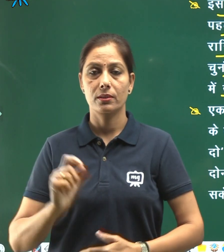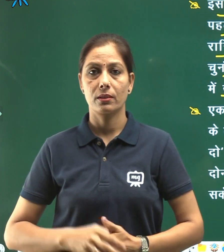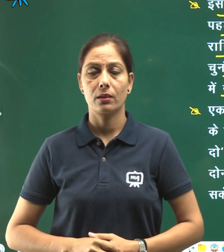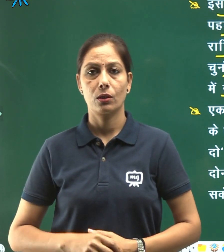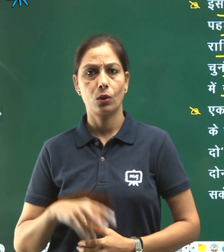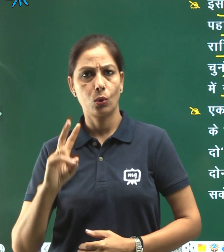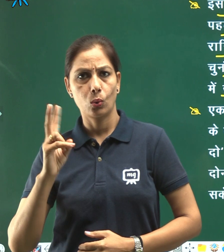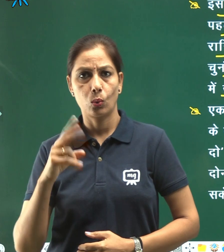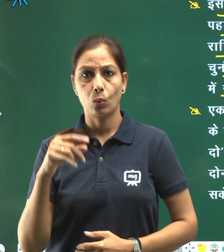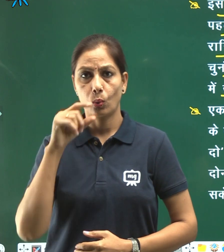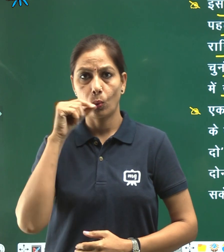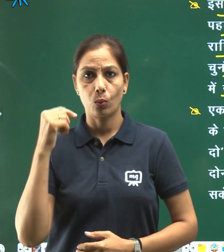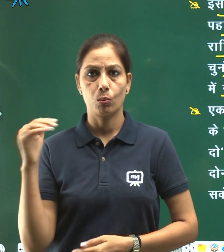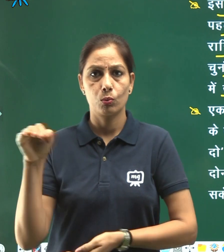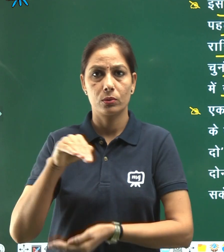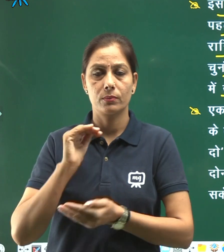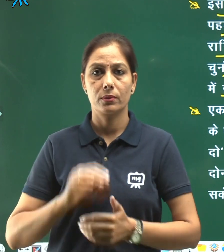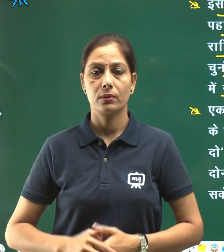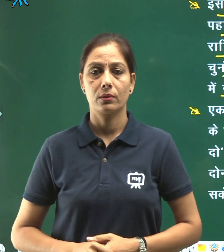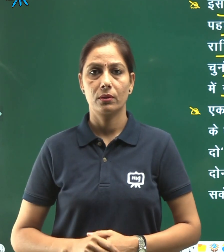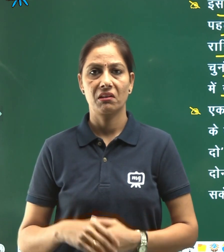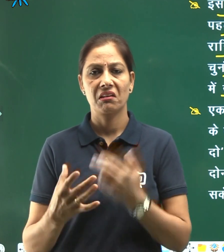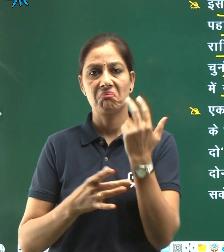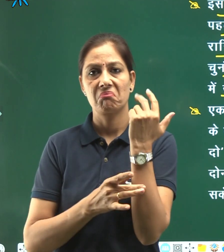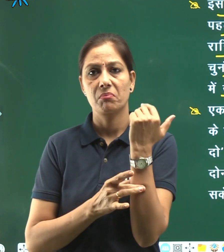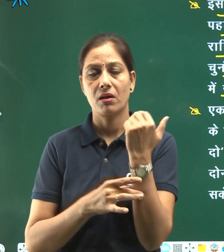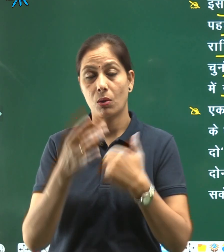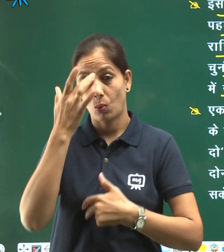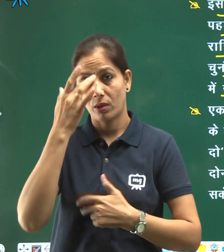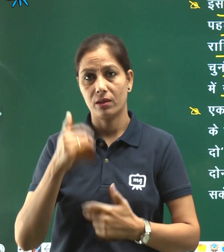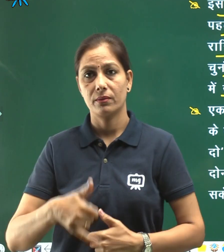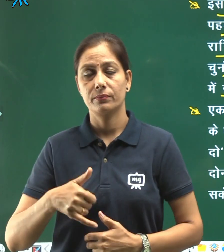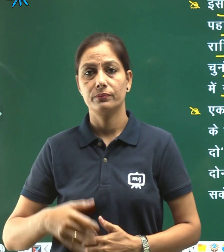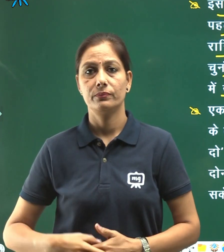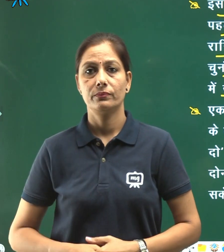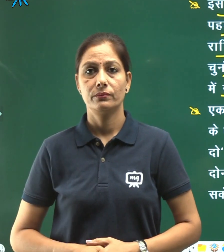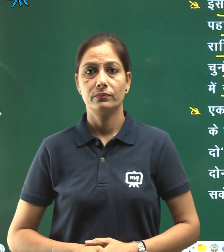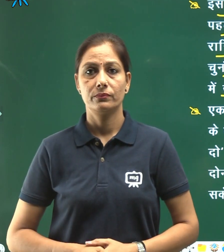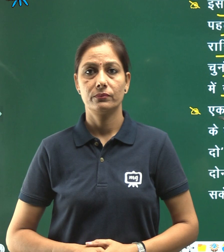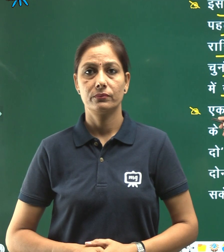दोनों पुत्र भी बीमार हो गए।